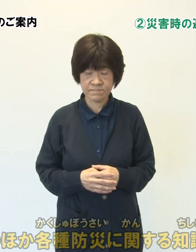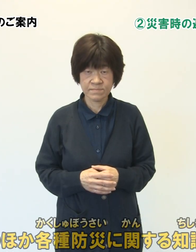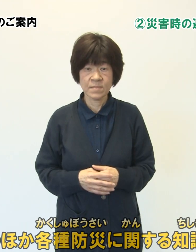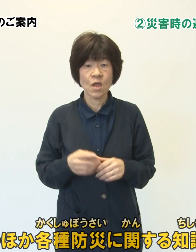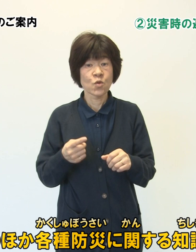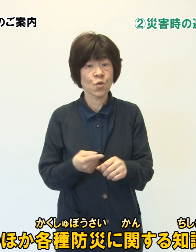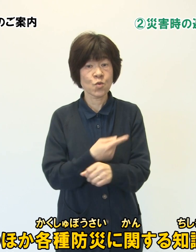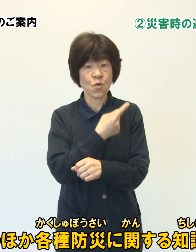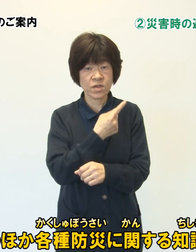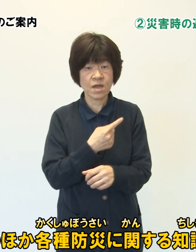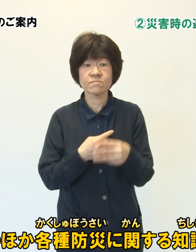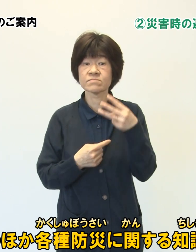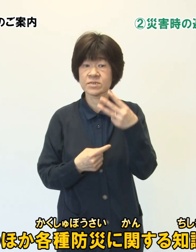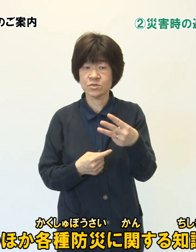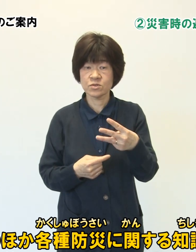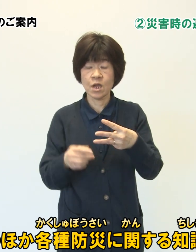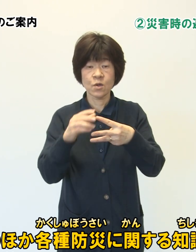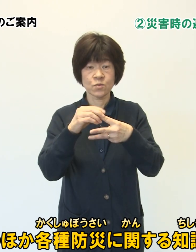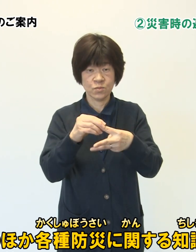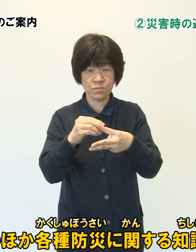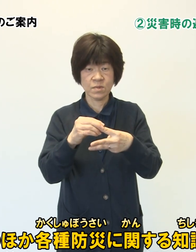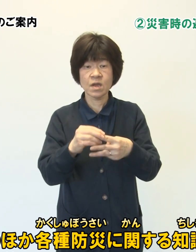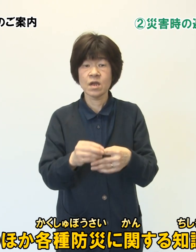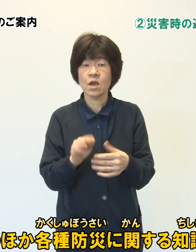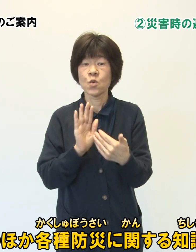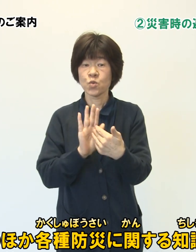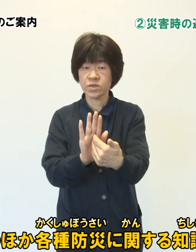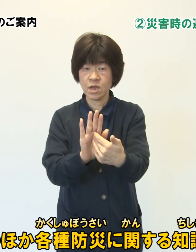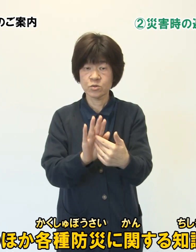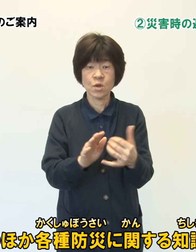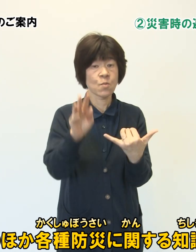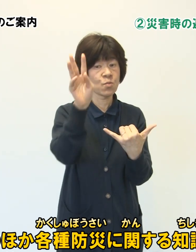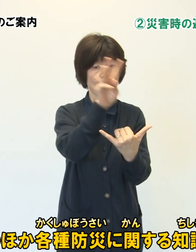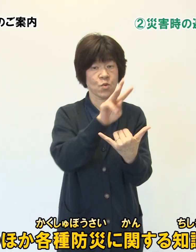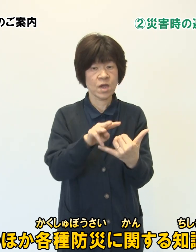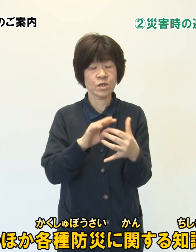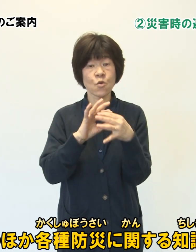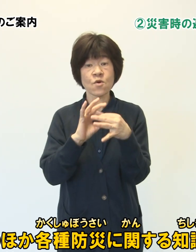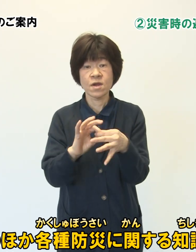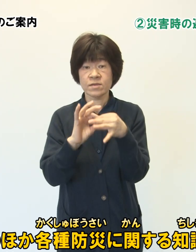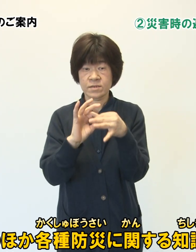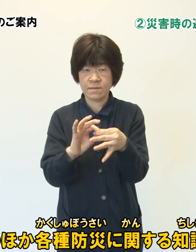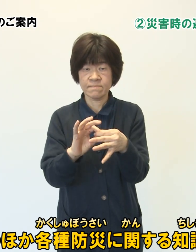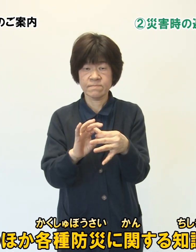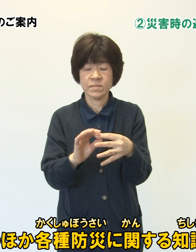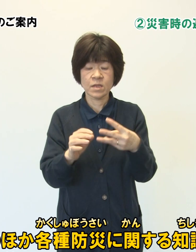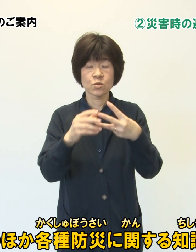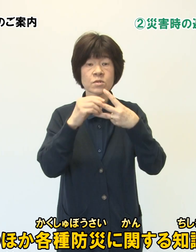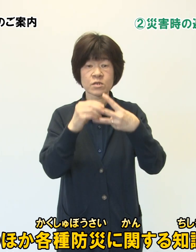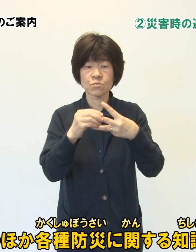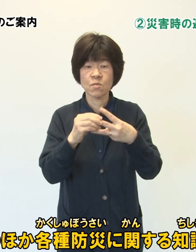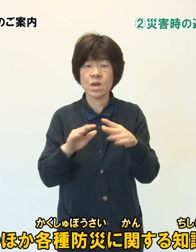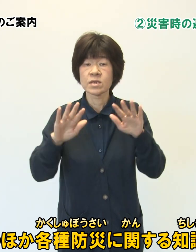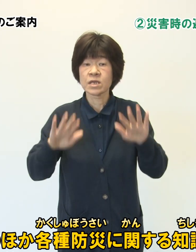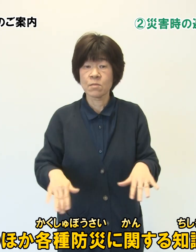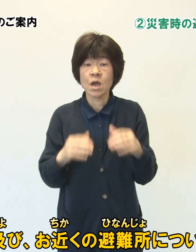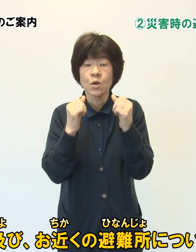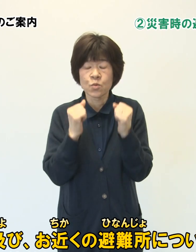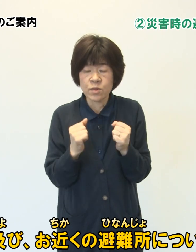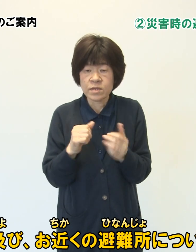その他、各種防災に関する知識や今お住まいの地域の災害発生リスクおよび